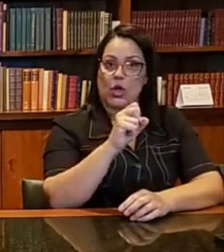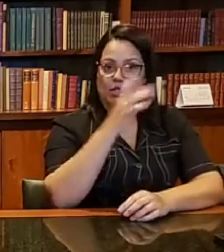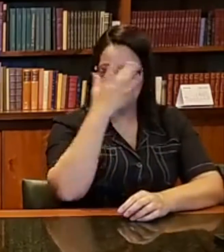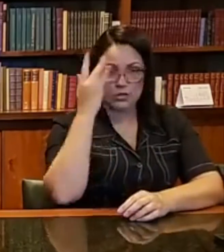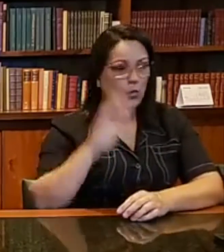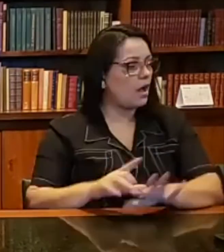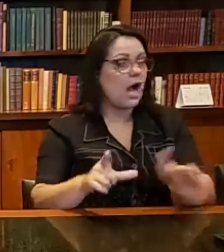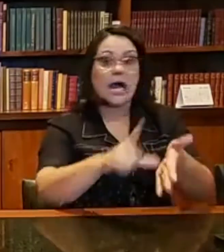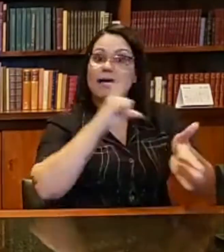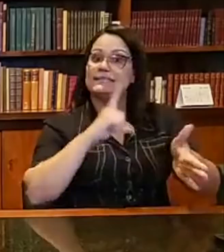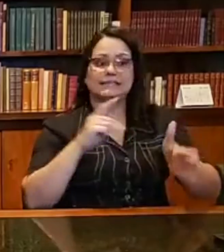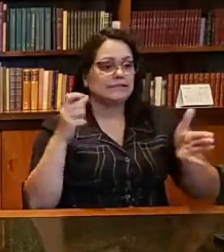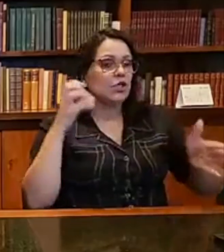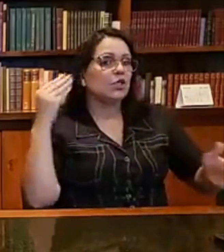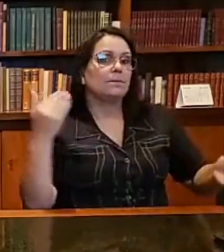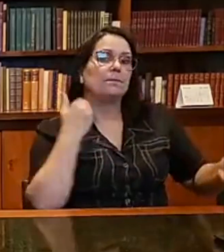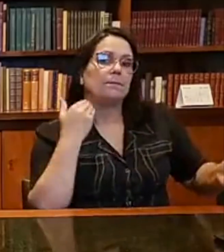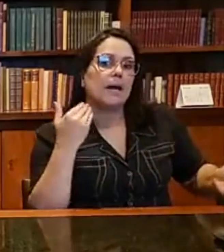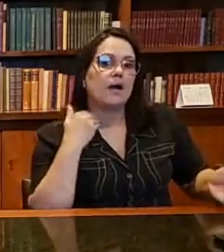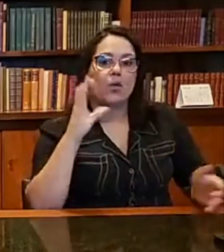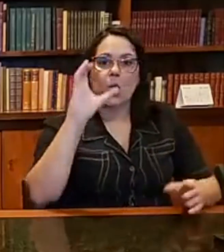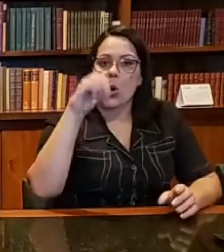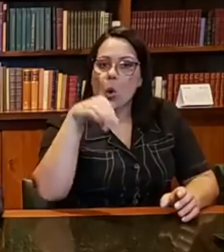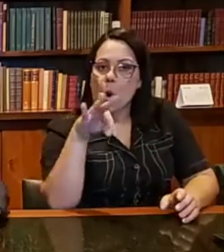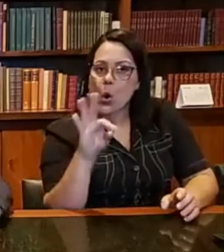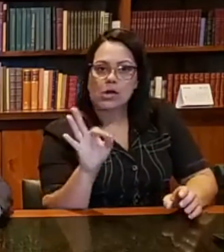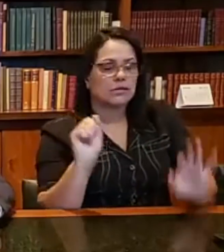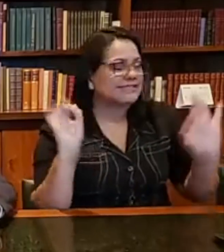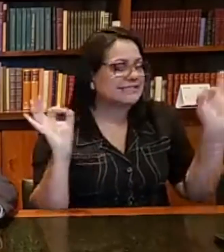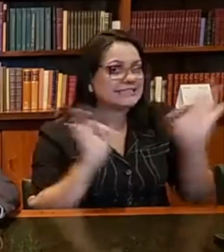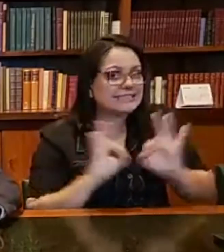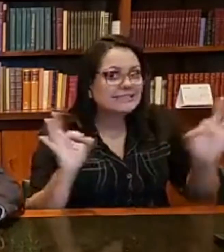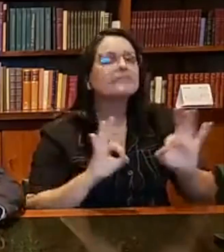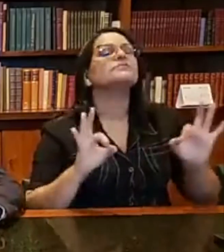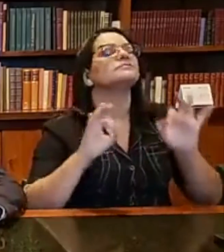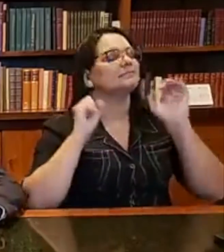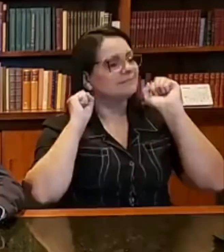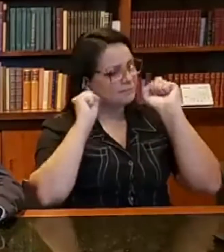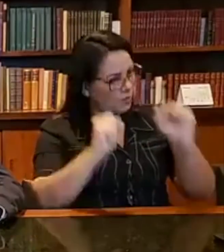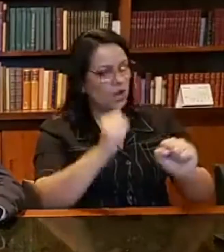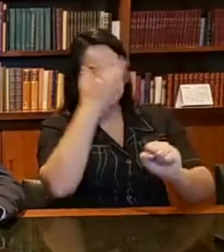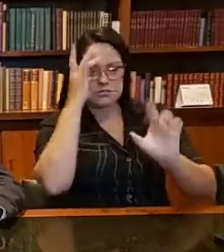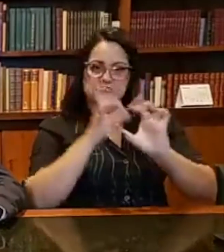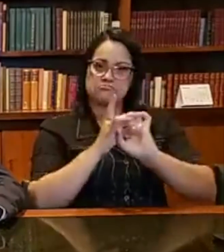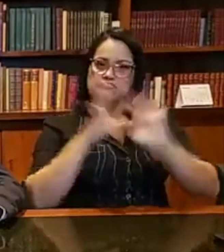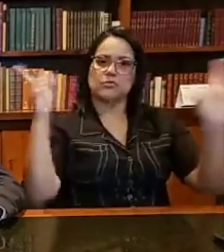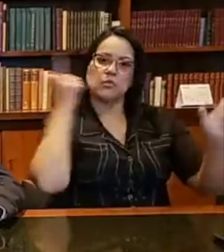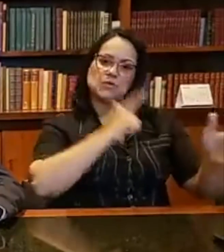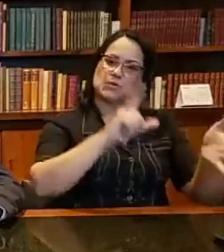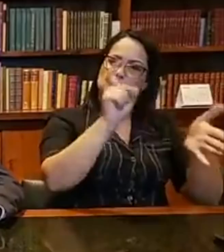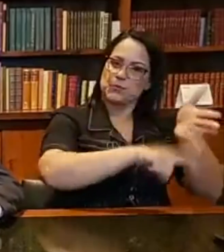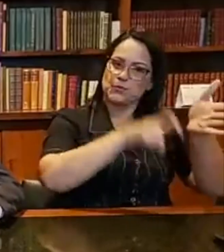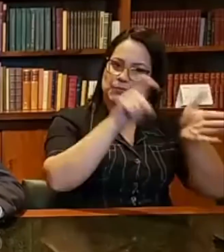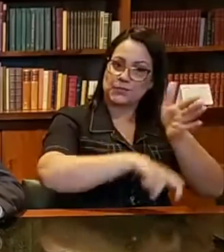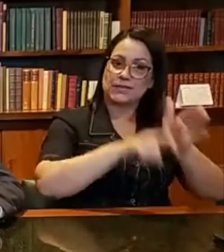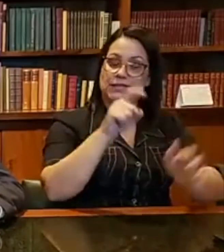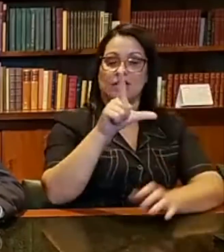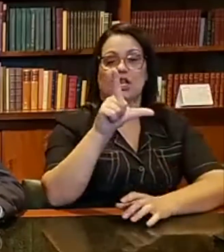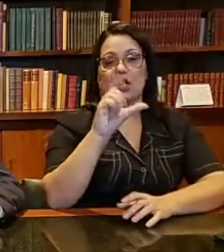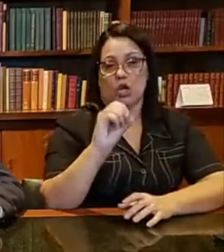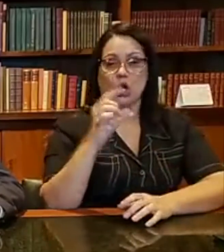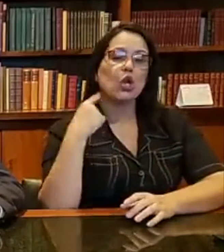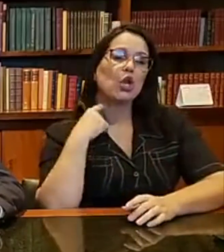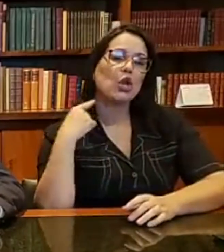conta nenhuma, vão poder começar a retirar o dinheiro, a sacar o dinheiro nas